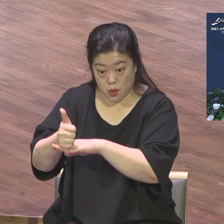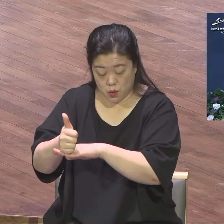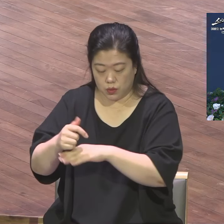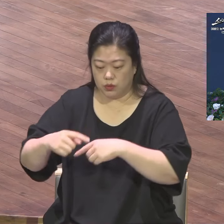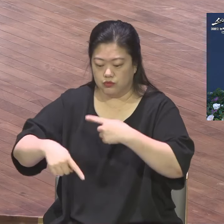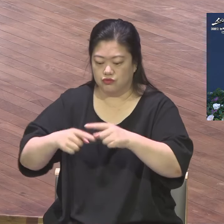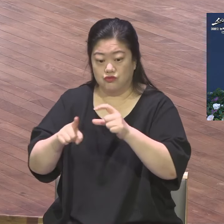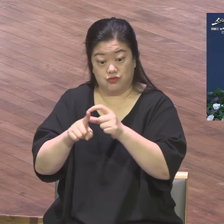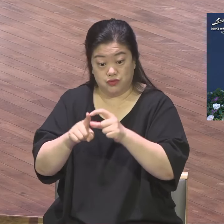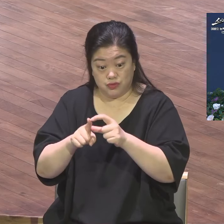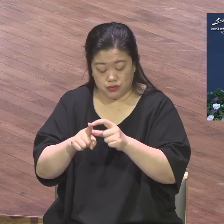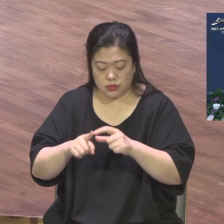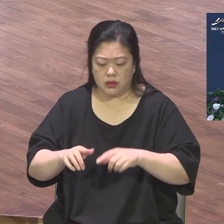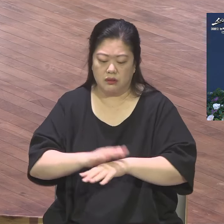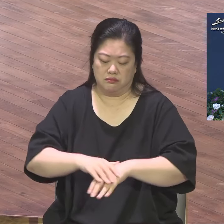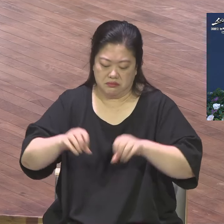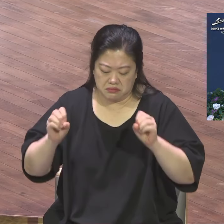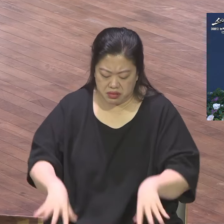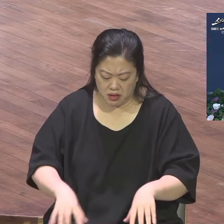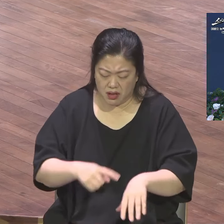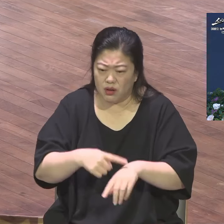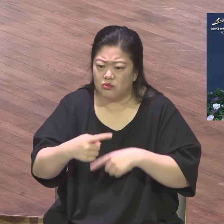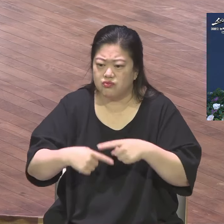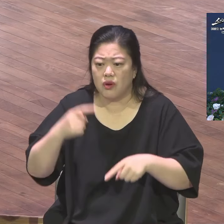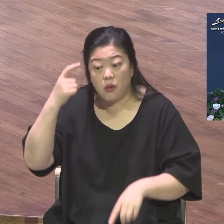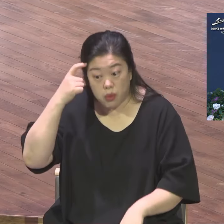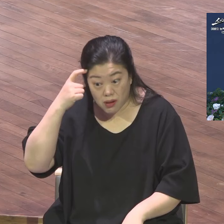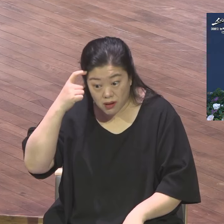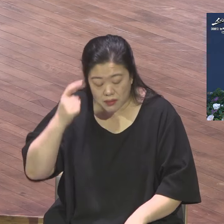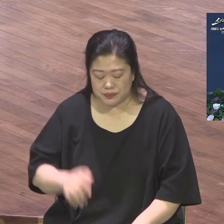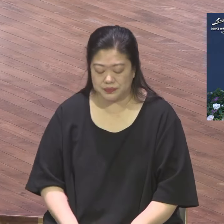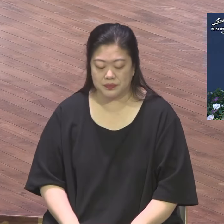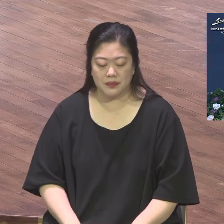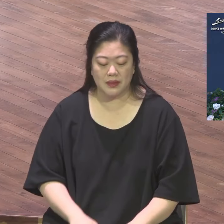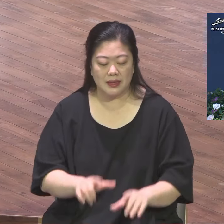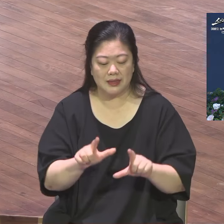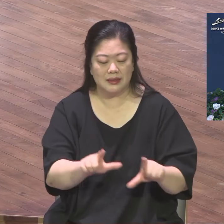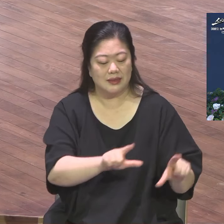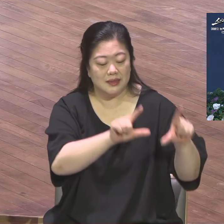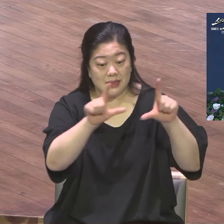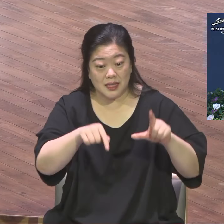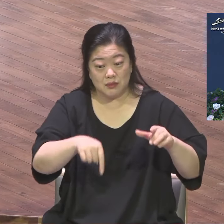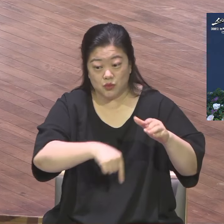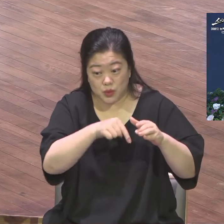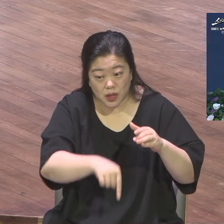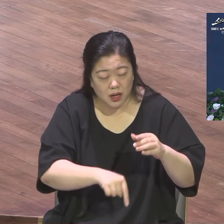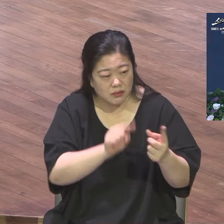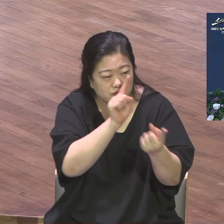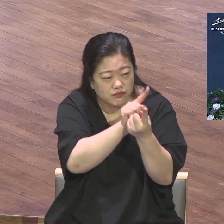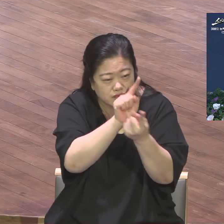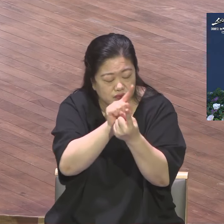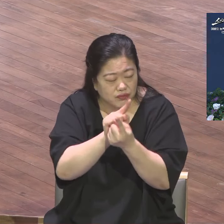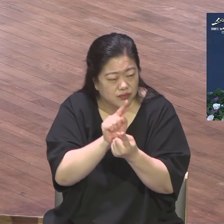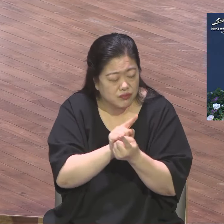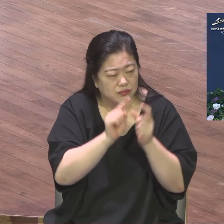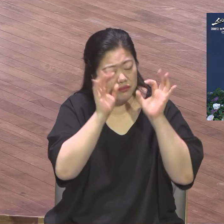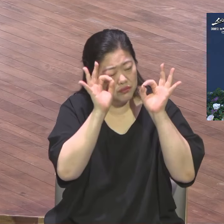우리 삶 속에서 경험하는 모든 것들이 하나님을 떠나 있을